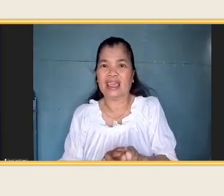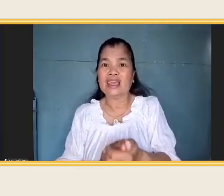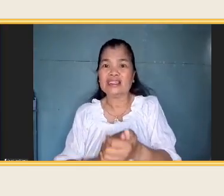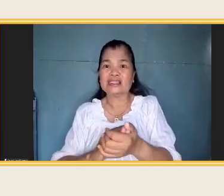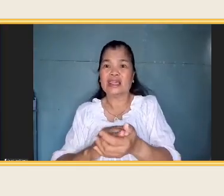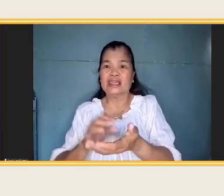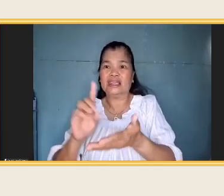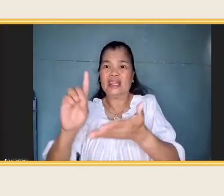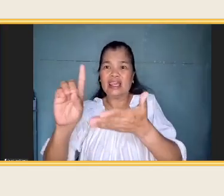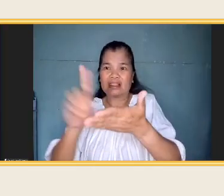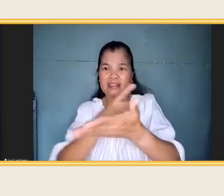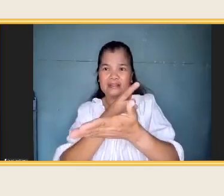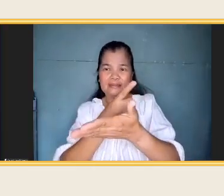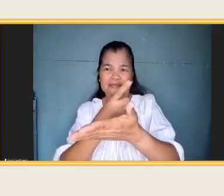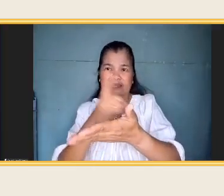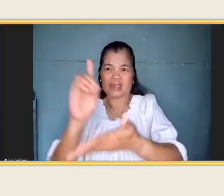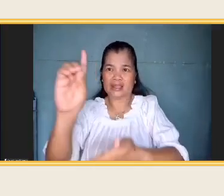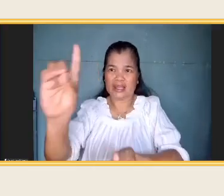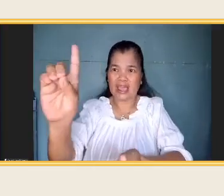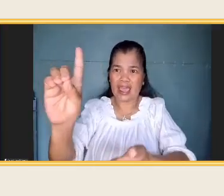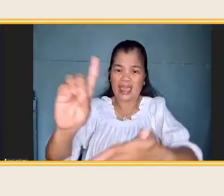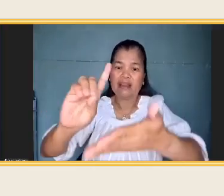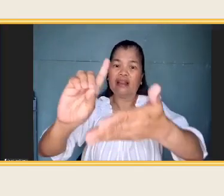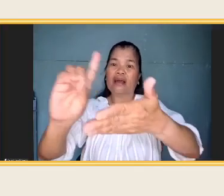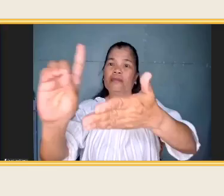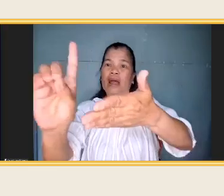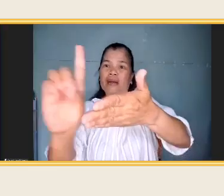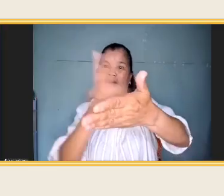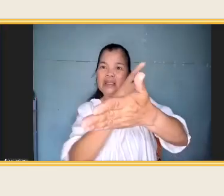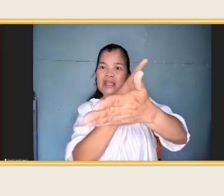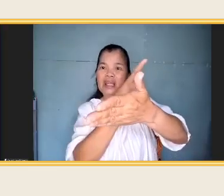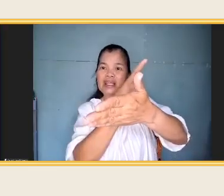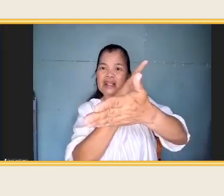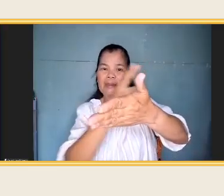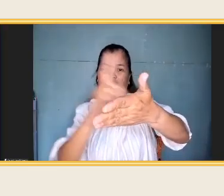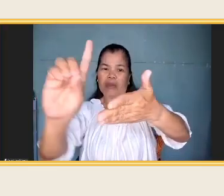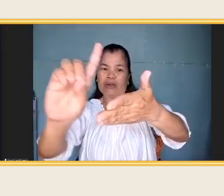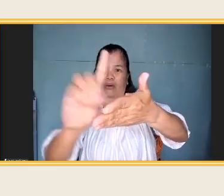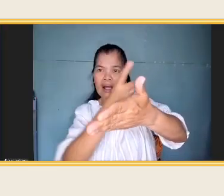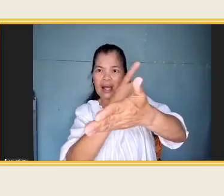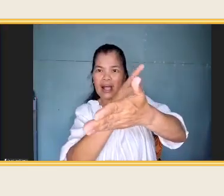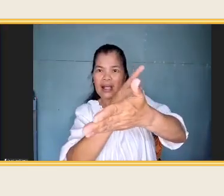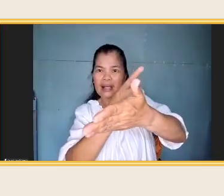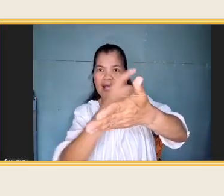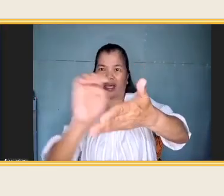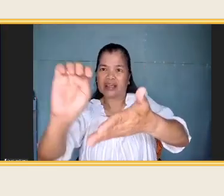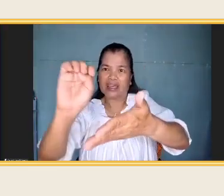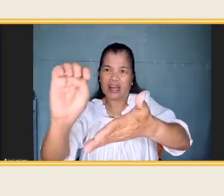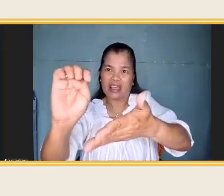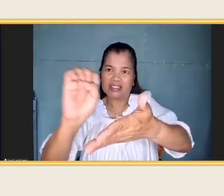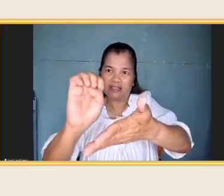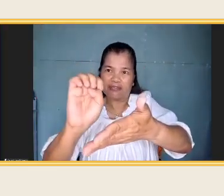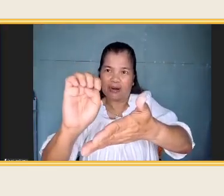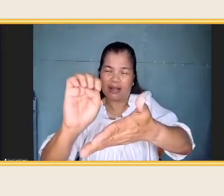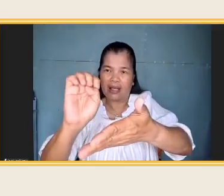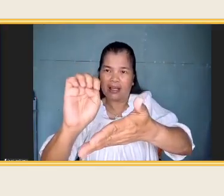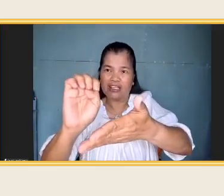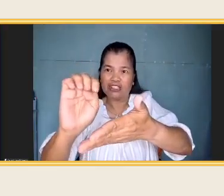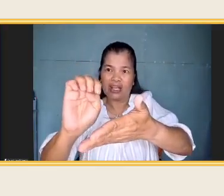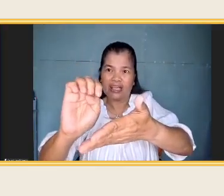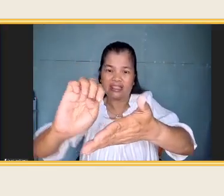next is delete. Dihen, parang may dinilit ka, may binura ka. Kayang erase,